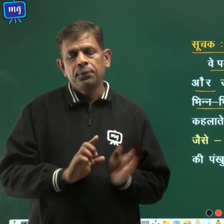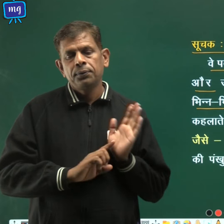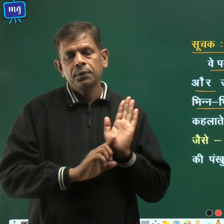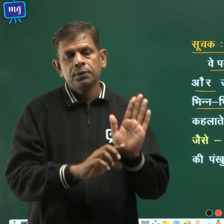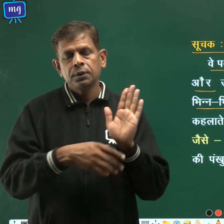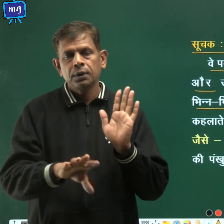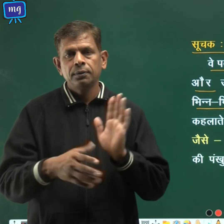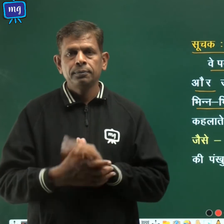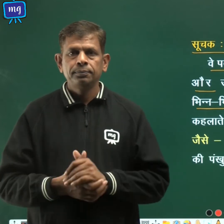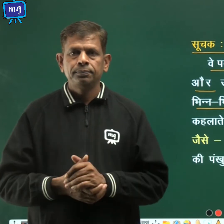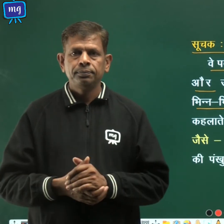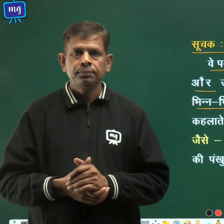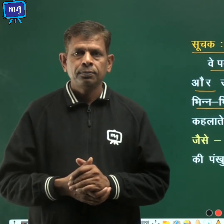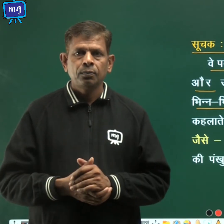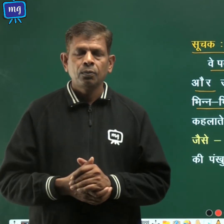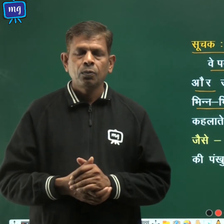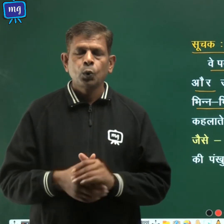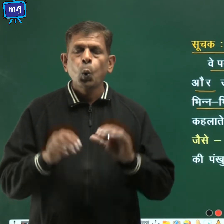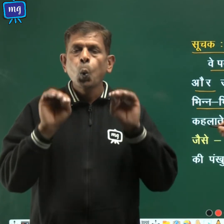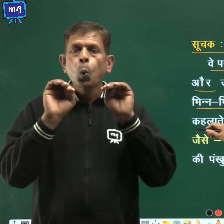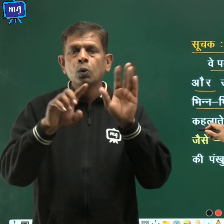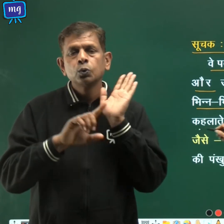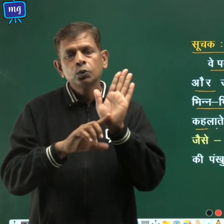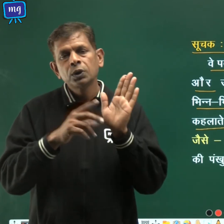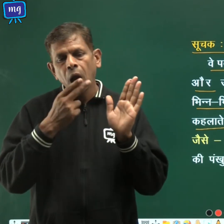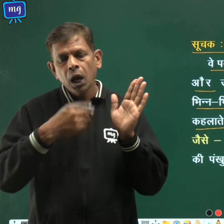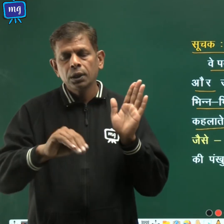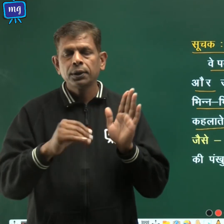दर्शाते हैं, सूचक कहलाते हैं।